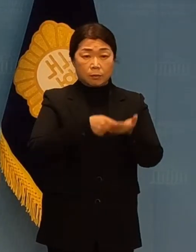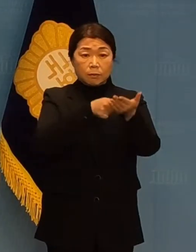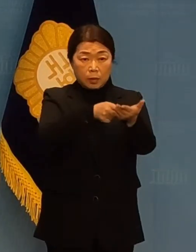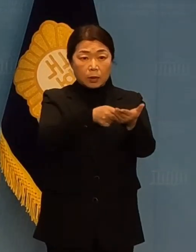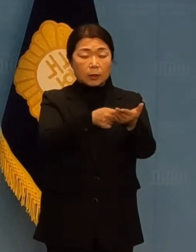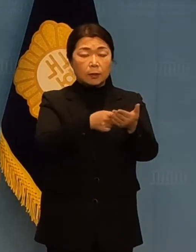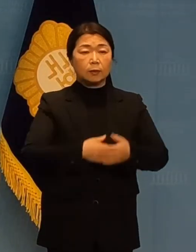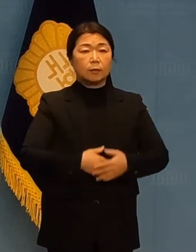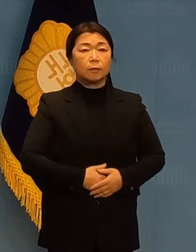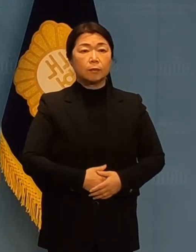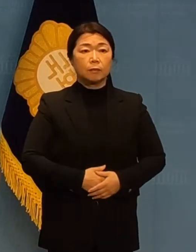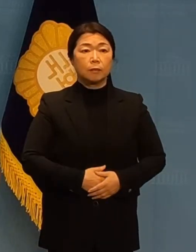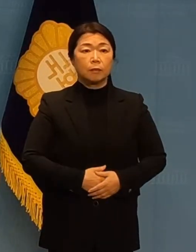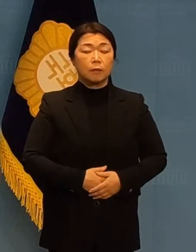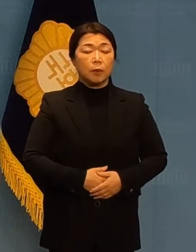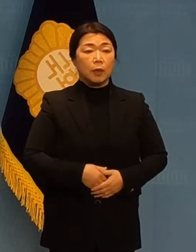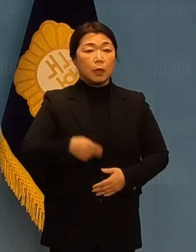섰습니다.